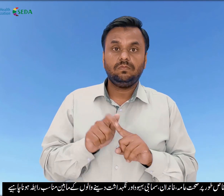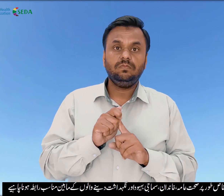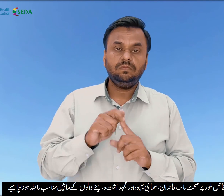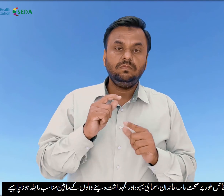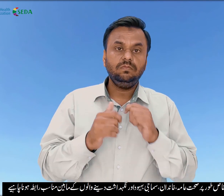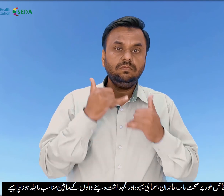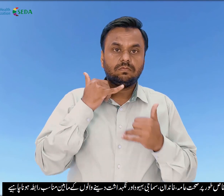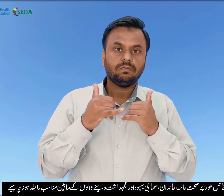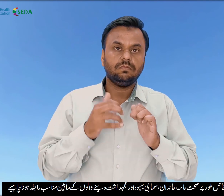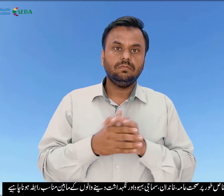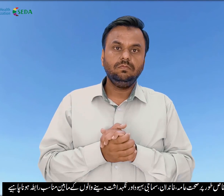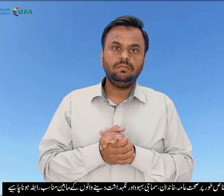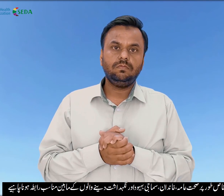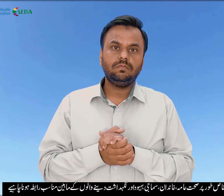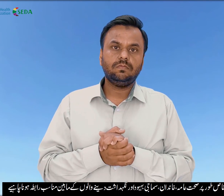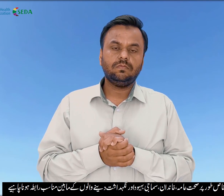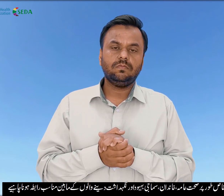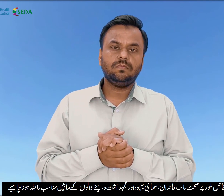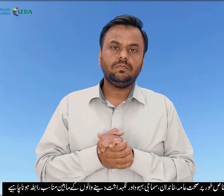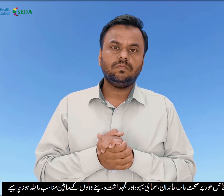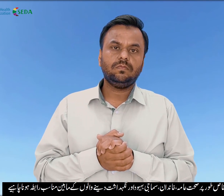رابطہ ہونا چاہیے۔